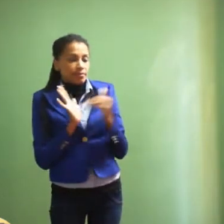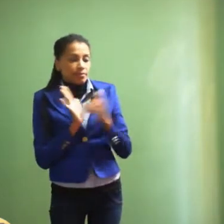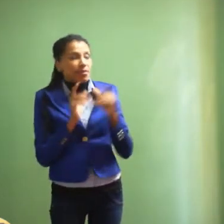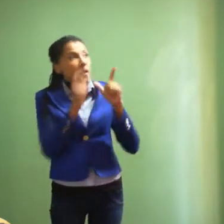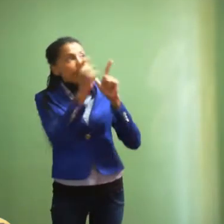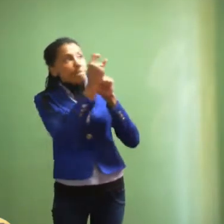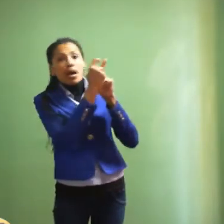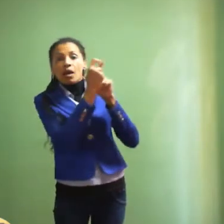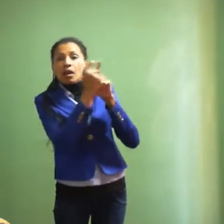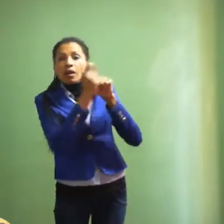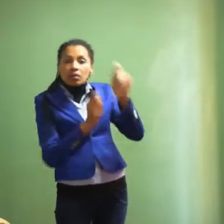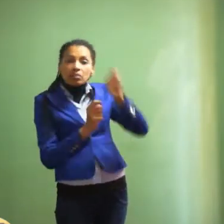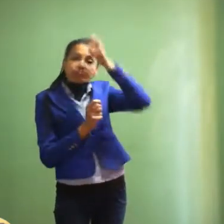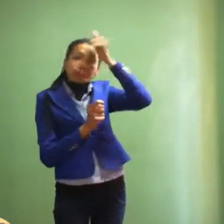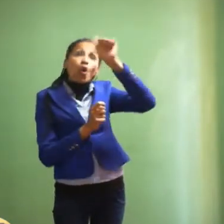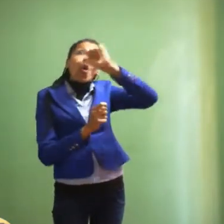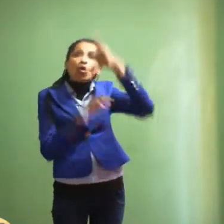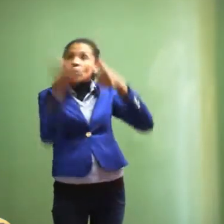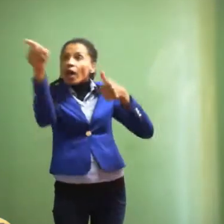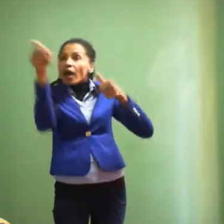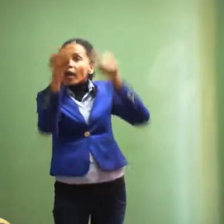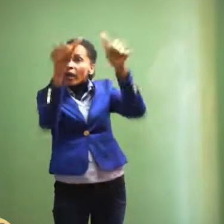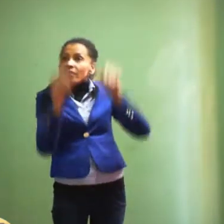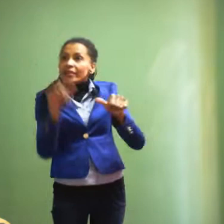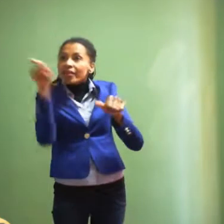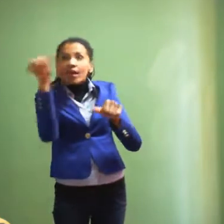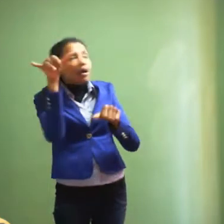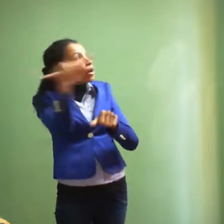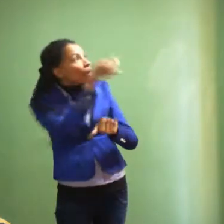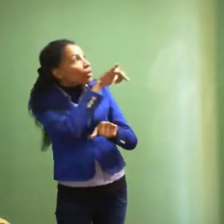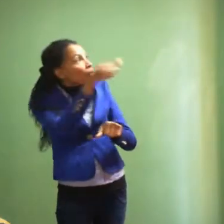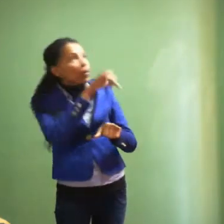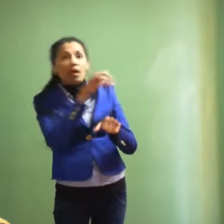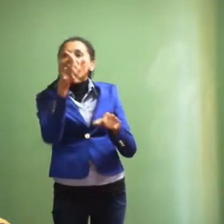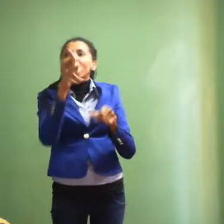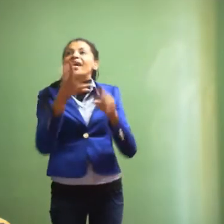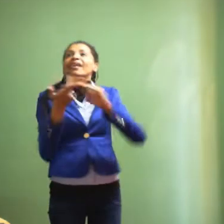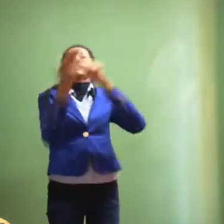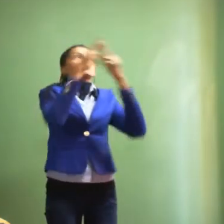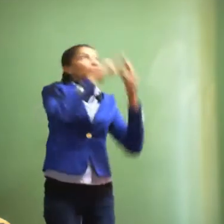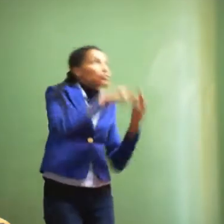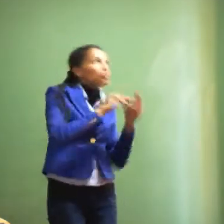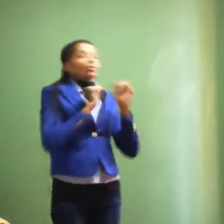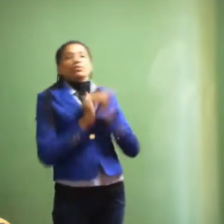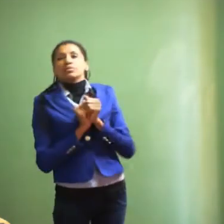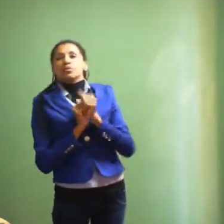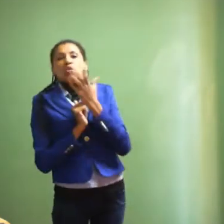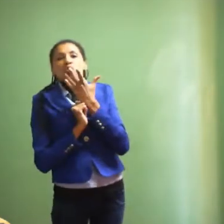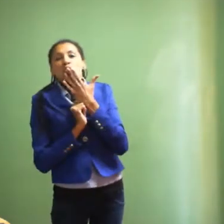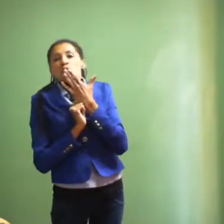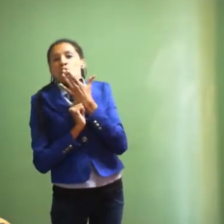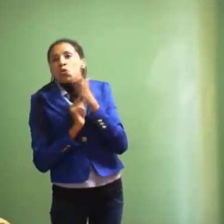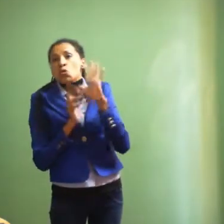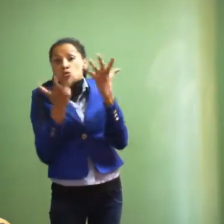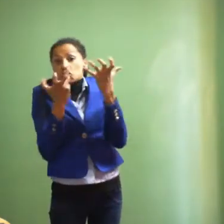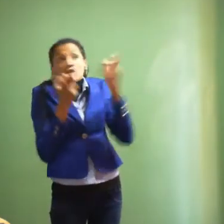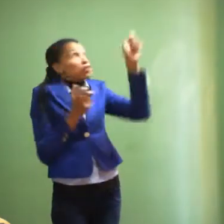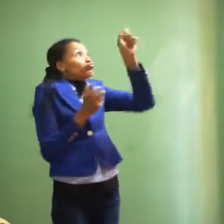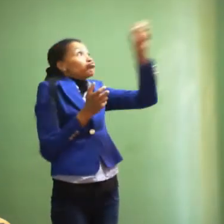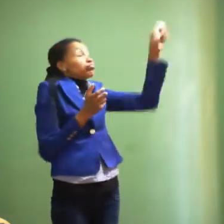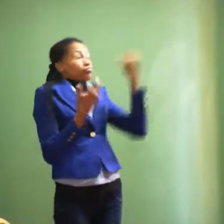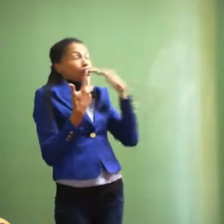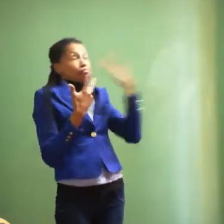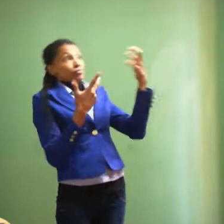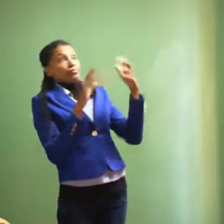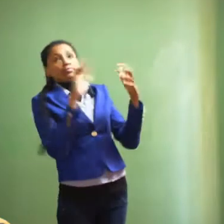las palabras claves que tienen en otra cartelera, que ya lo han hecho antes, en otro color, resaltado, o si quieren resaltar los verbos porque ese